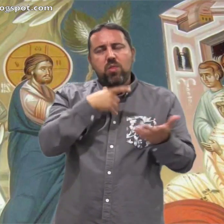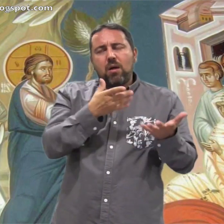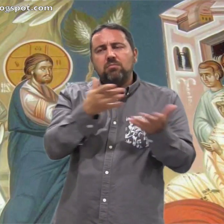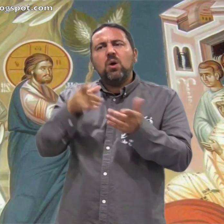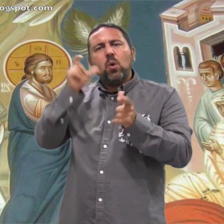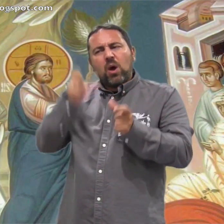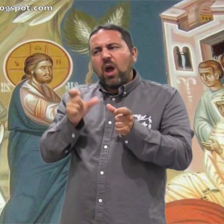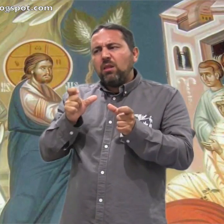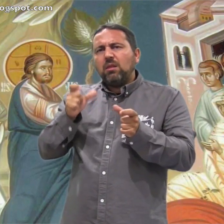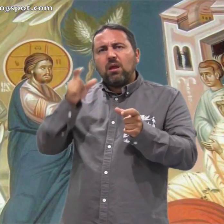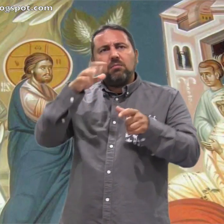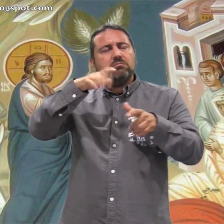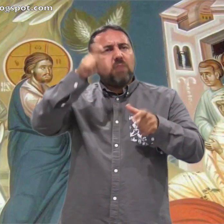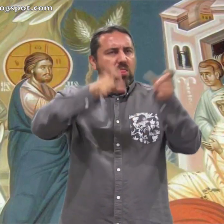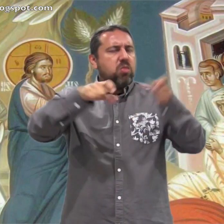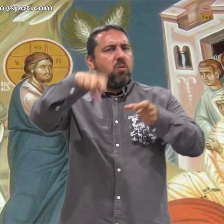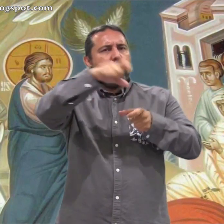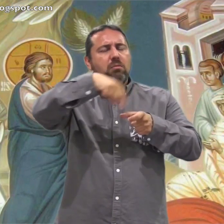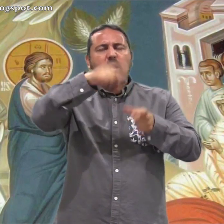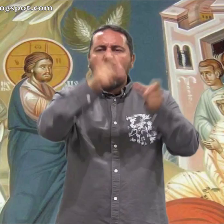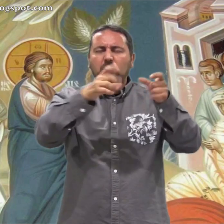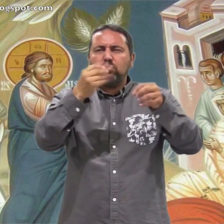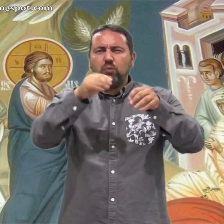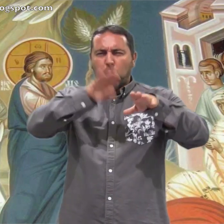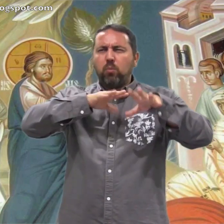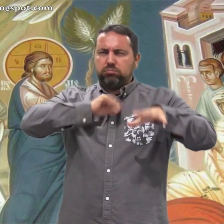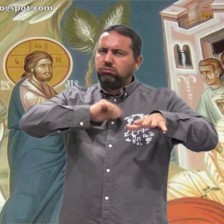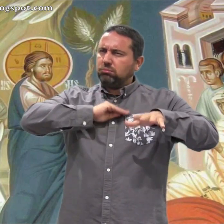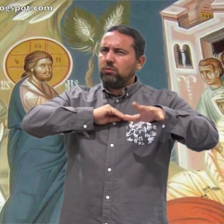viuda, y un gentío considerable